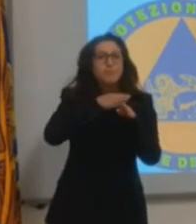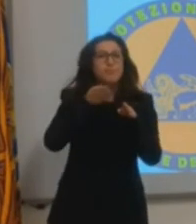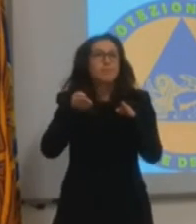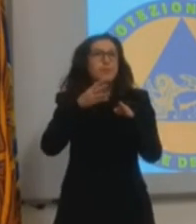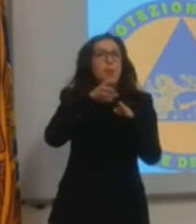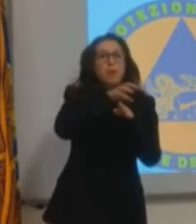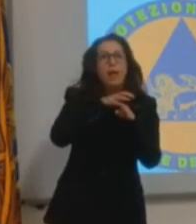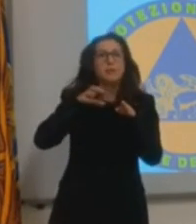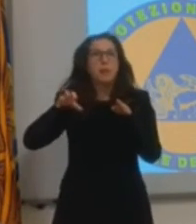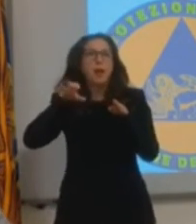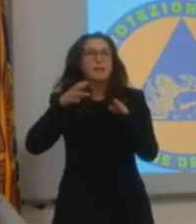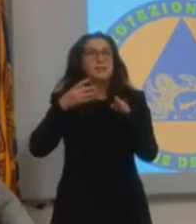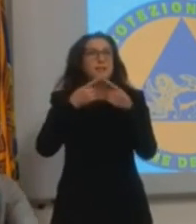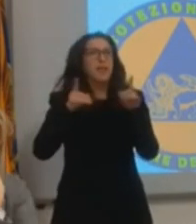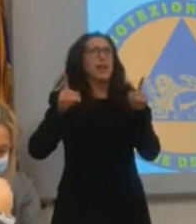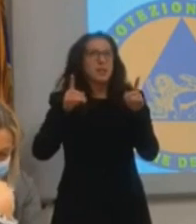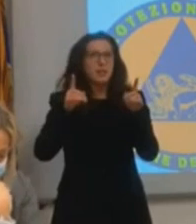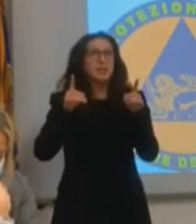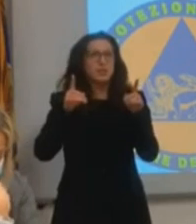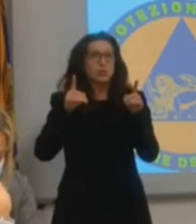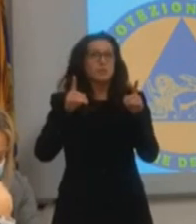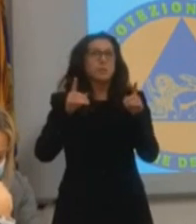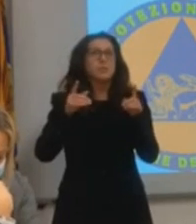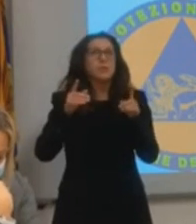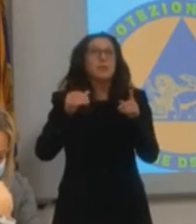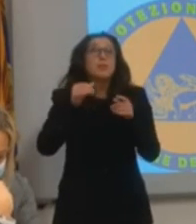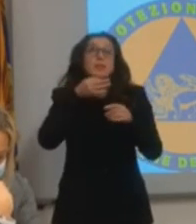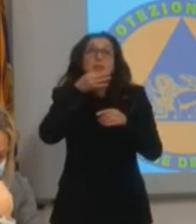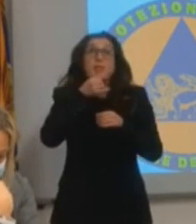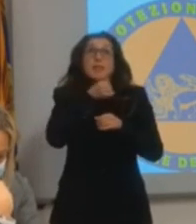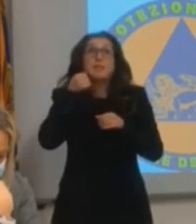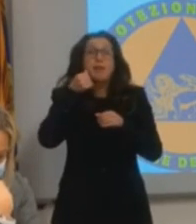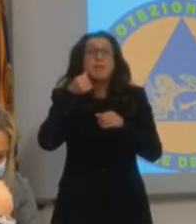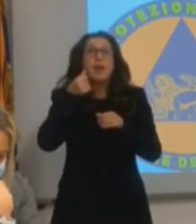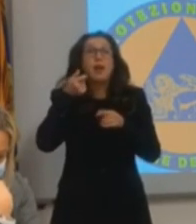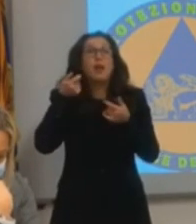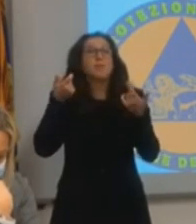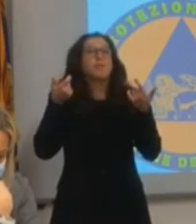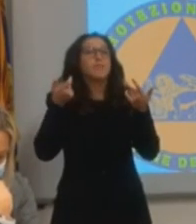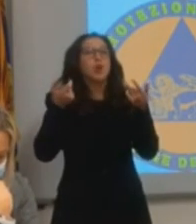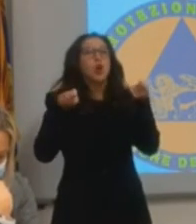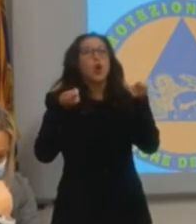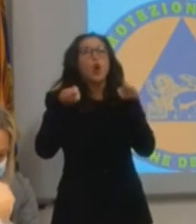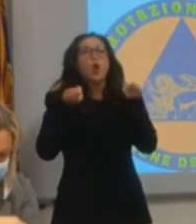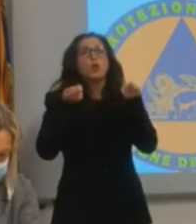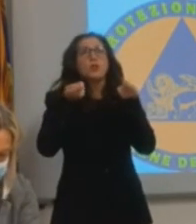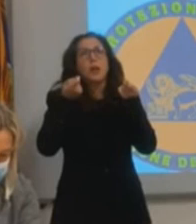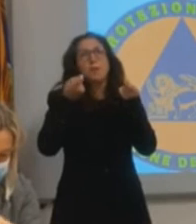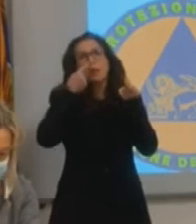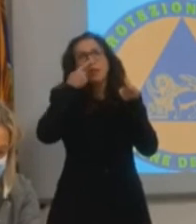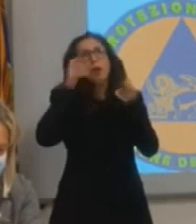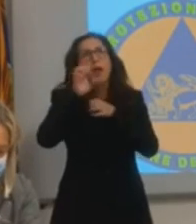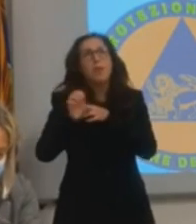sul tema dello sport invernale perché chiudere araba e pensare a chiudere